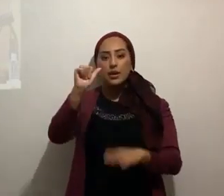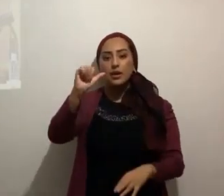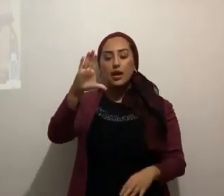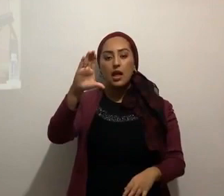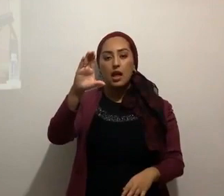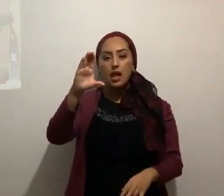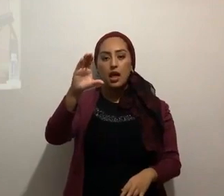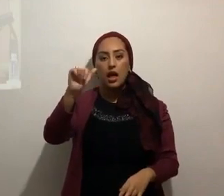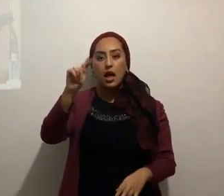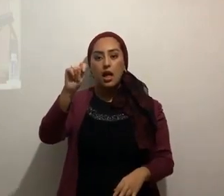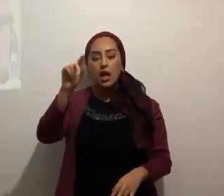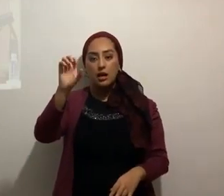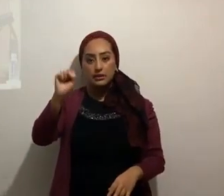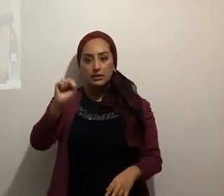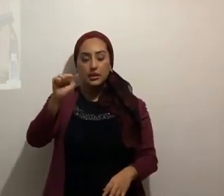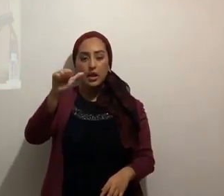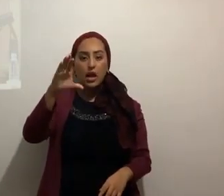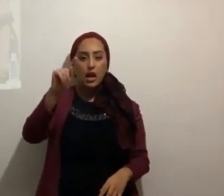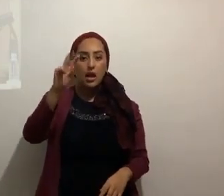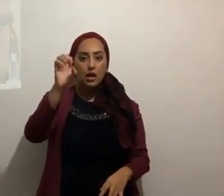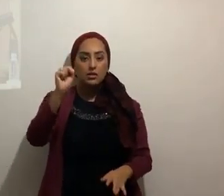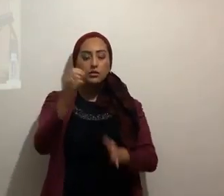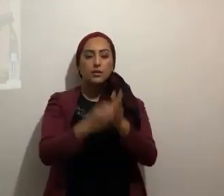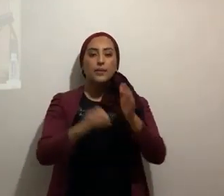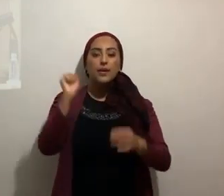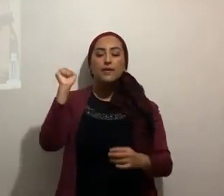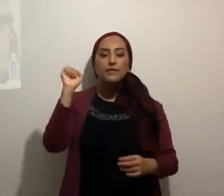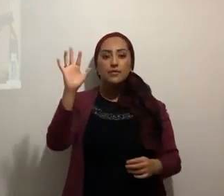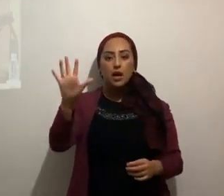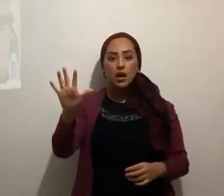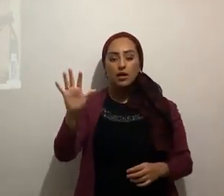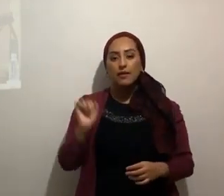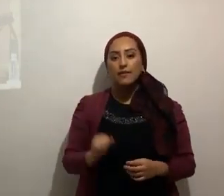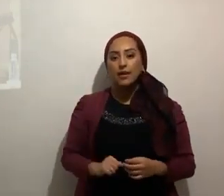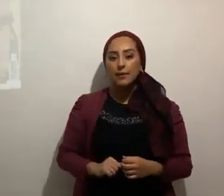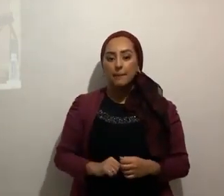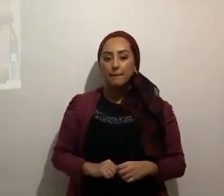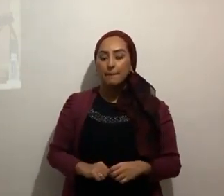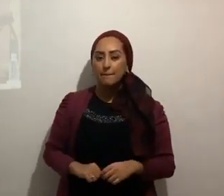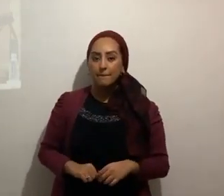favor. Vamos para allá, Hechos 5, ¿sí?